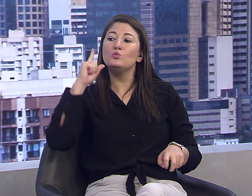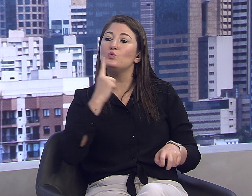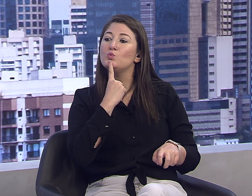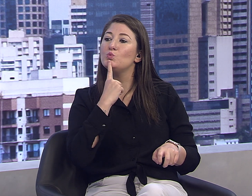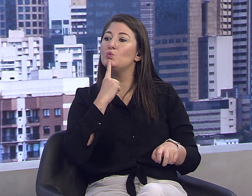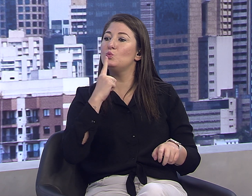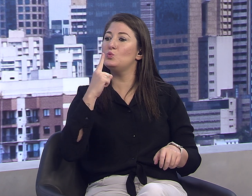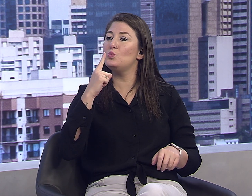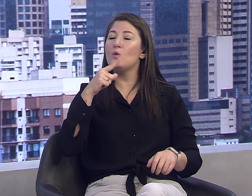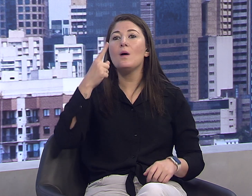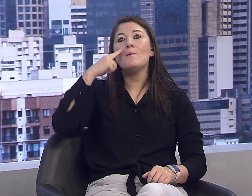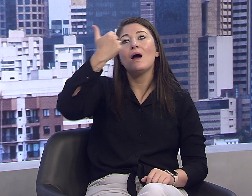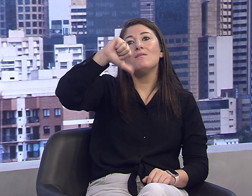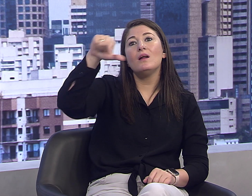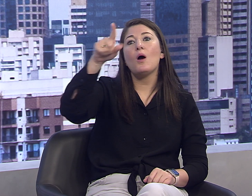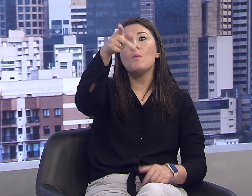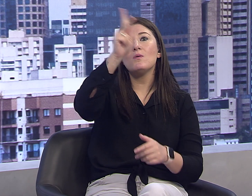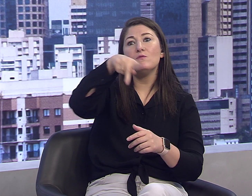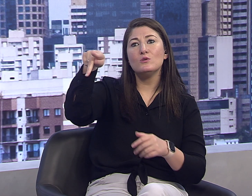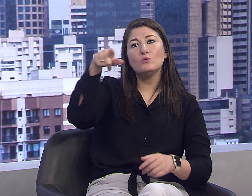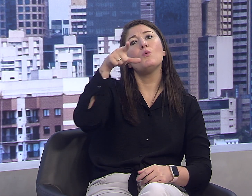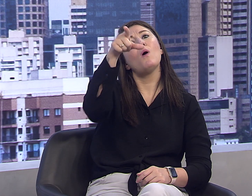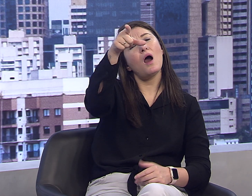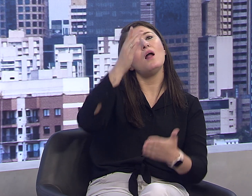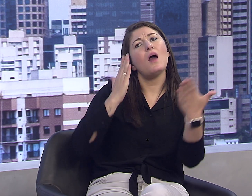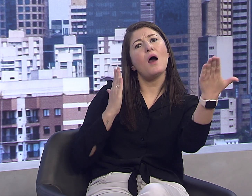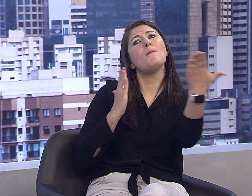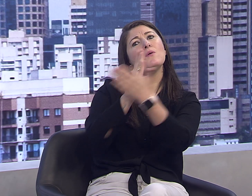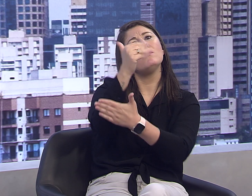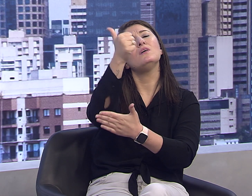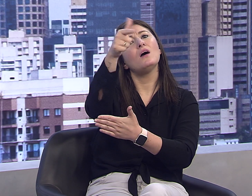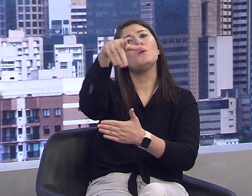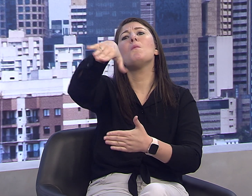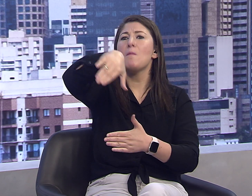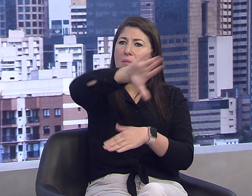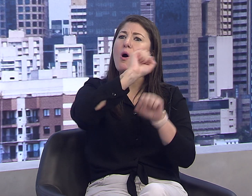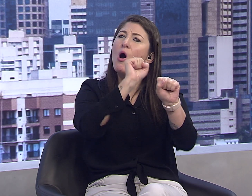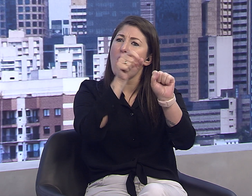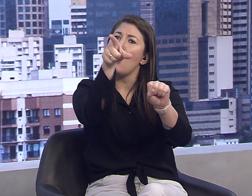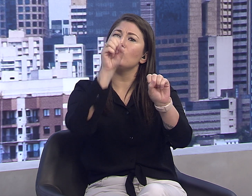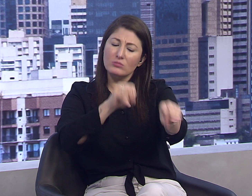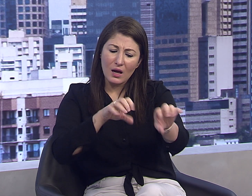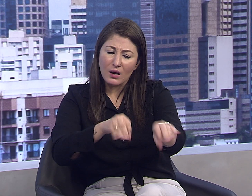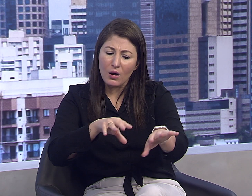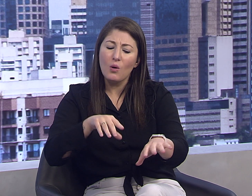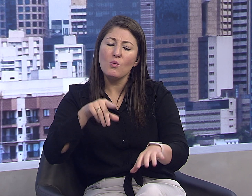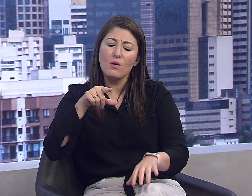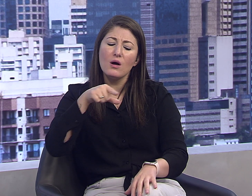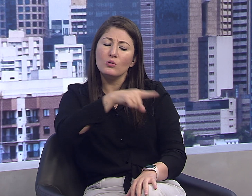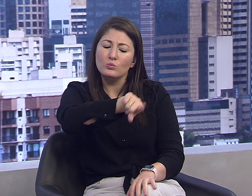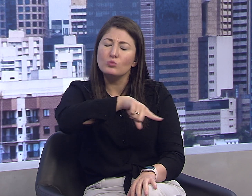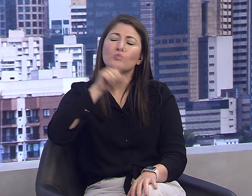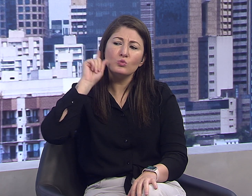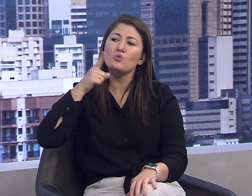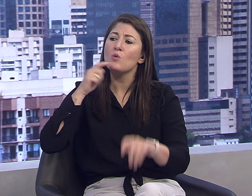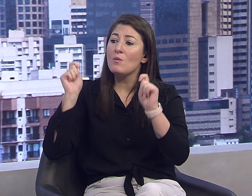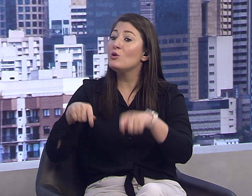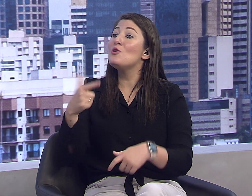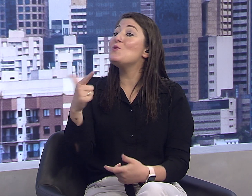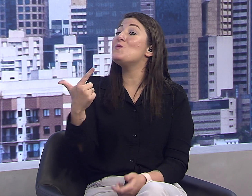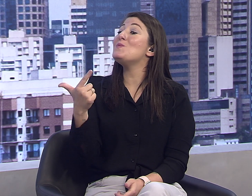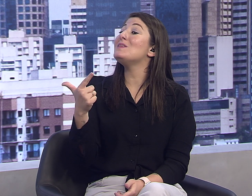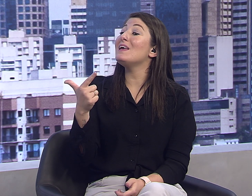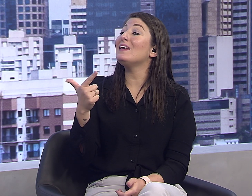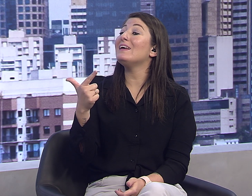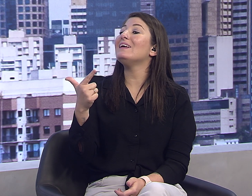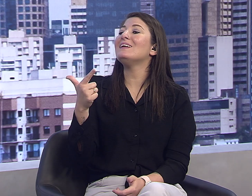além disso, a gente não tem uma banca avaliativa que talvez aprovasse esse profissional ouvinte a